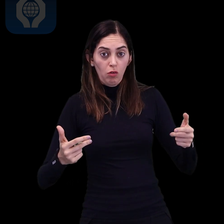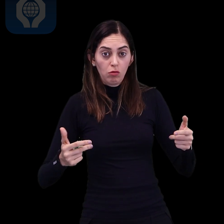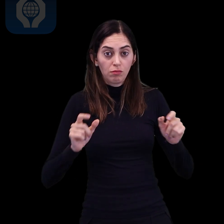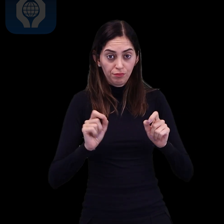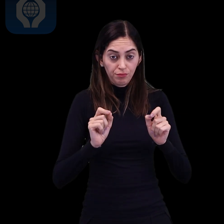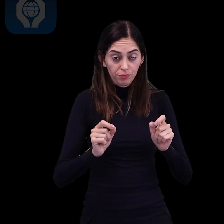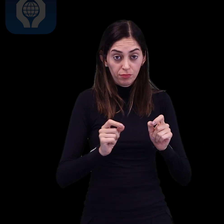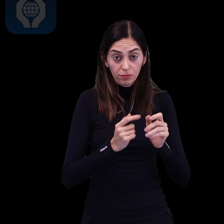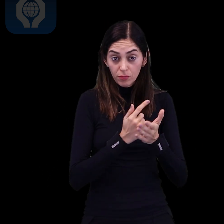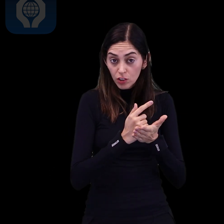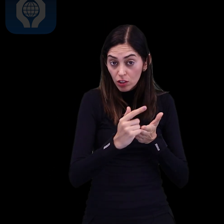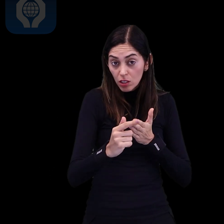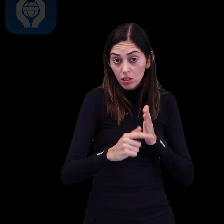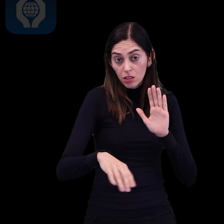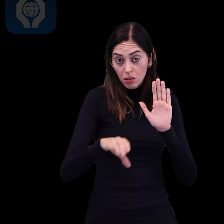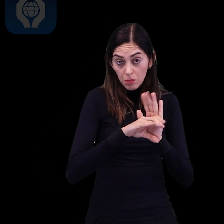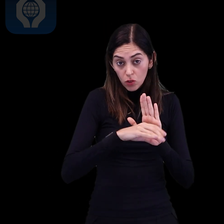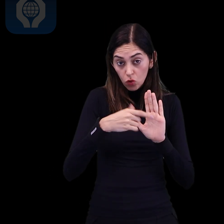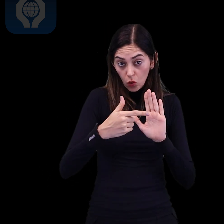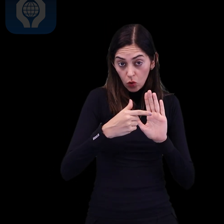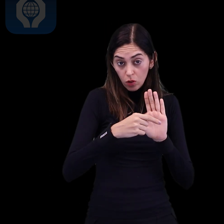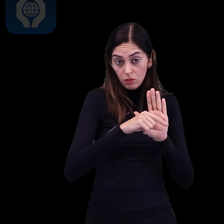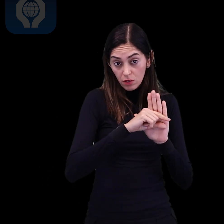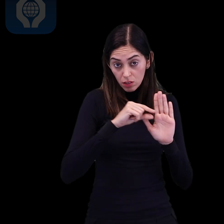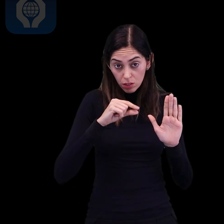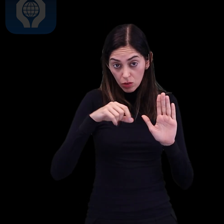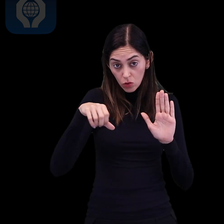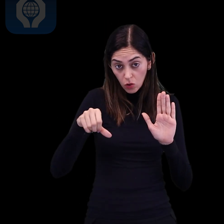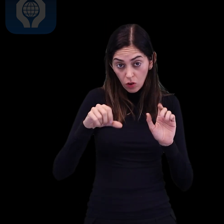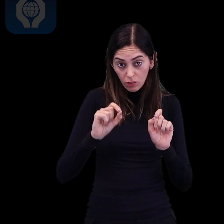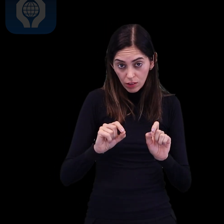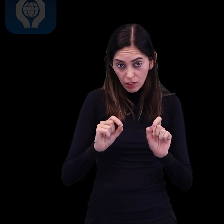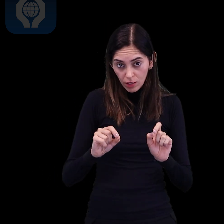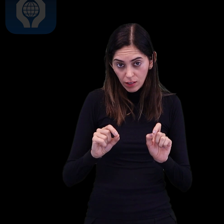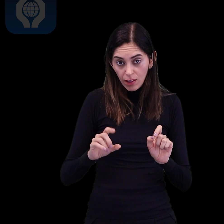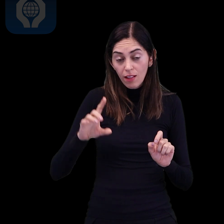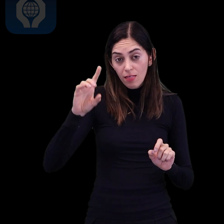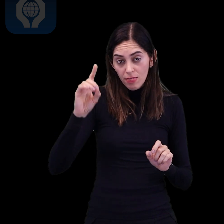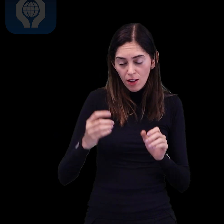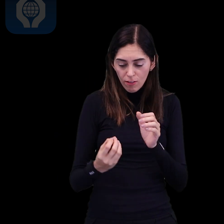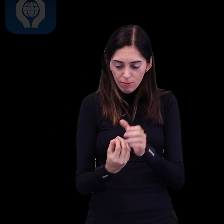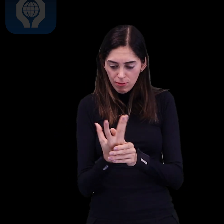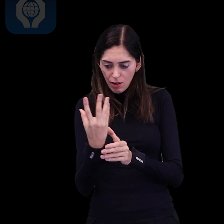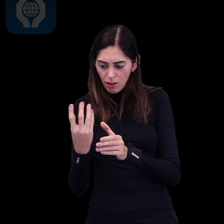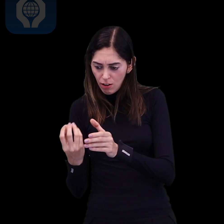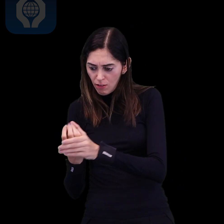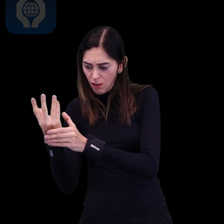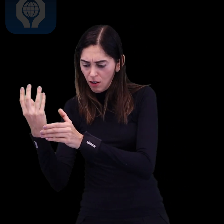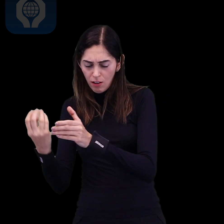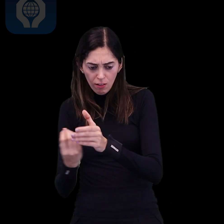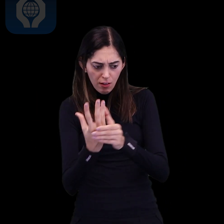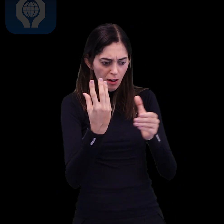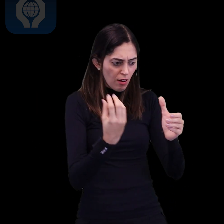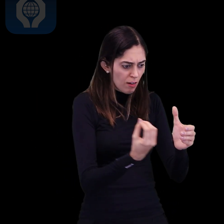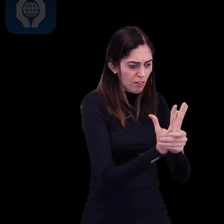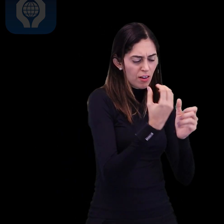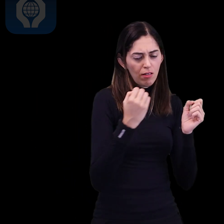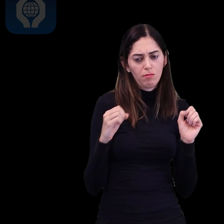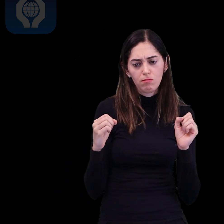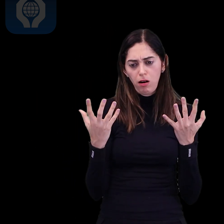Gênesis 2:9 nos diz: E o Senhor Deus fez brotar da terra toda árvore agradável à vista e boa para